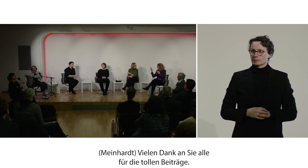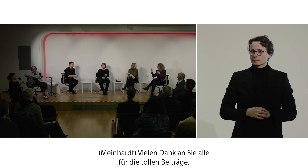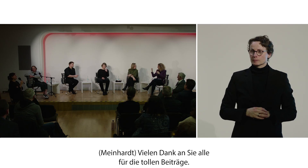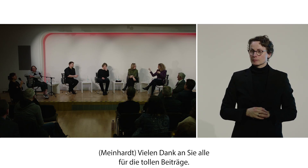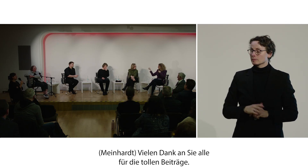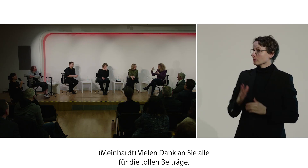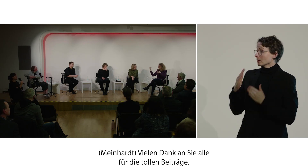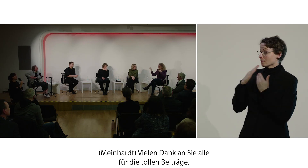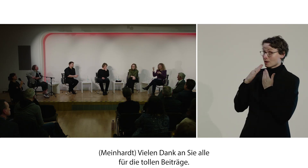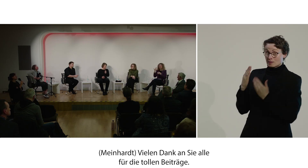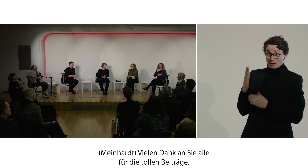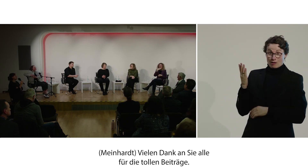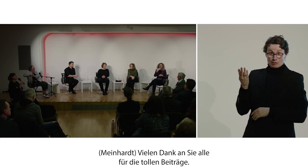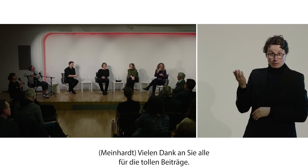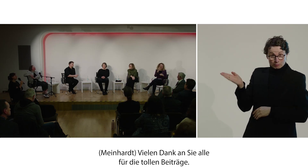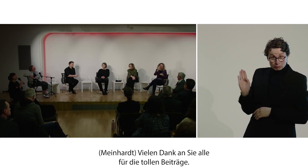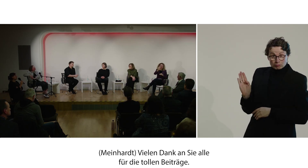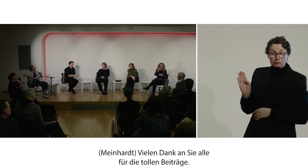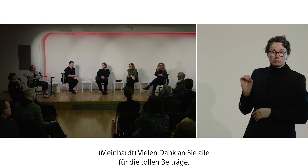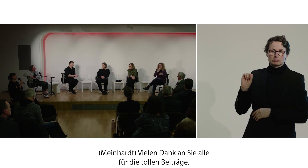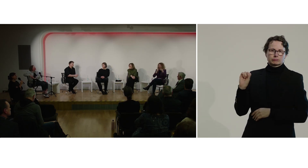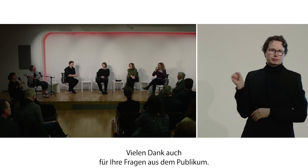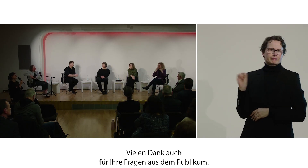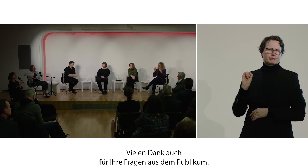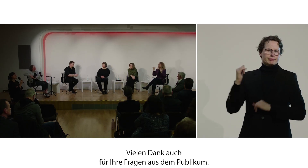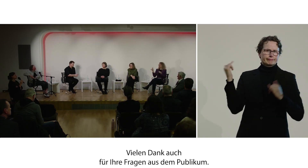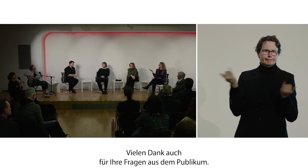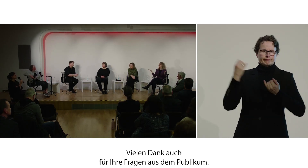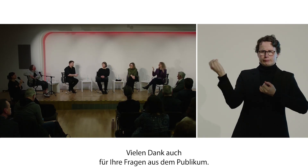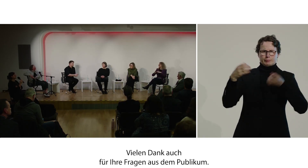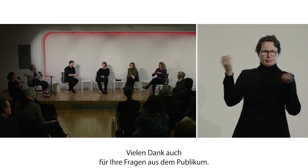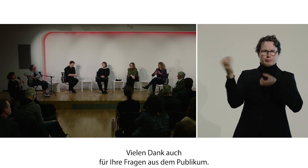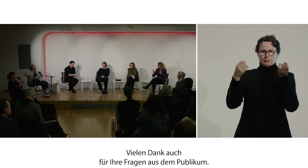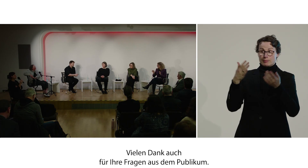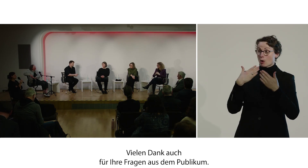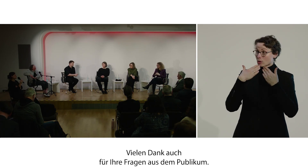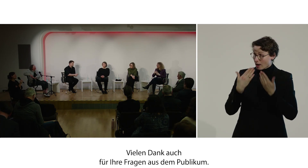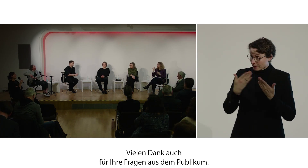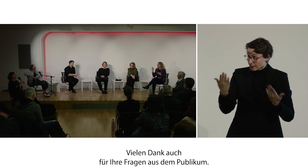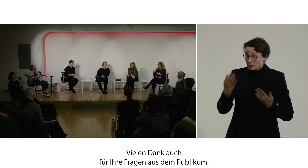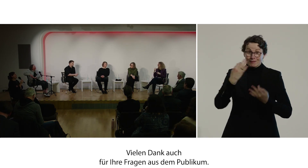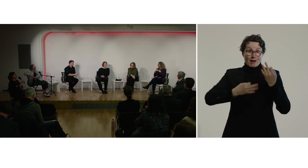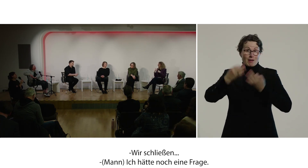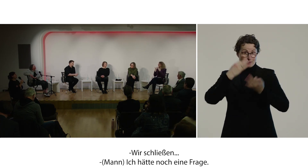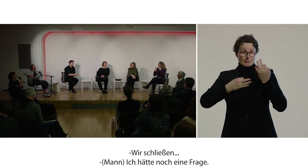Vielen Dank an Sie alle für die tollen Beiträge, vielen Dank auch für Ihre Fragen aus dem Publikum.